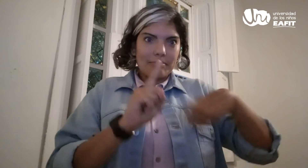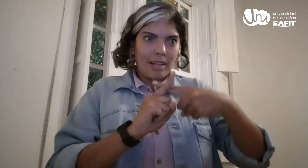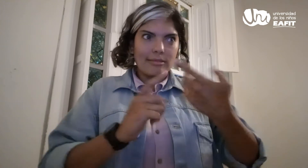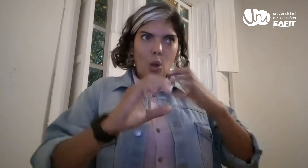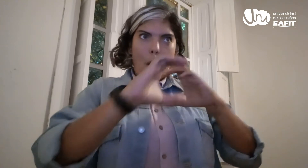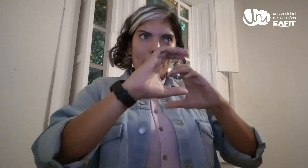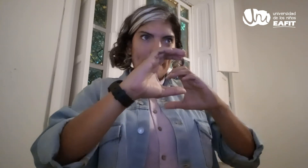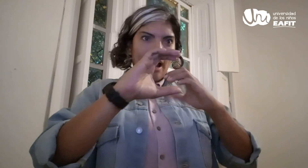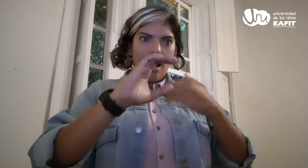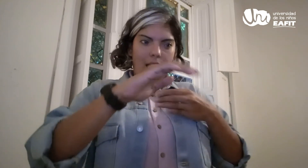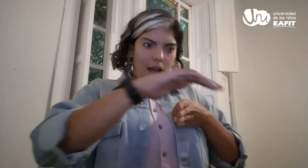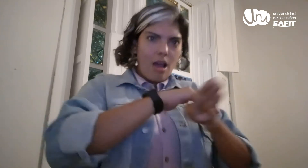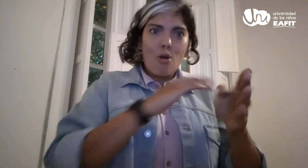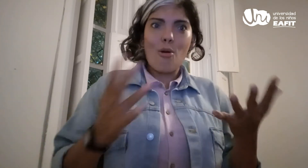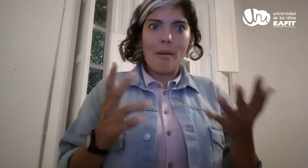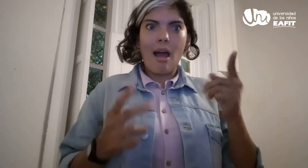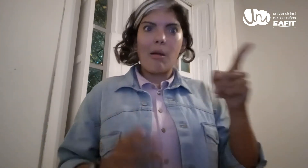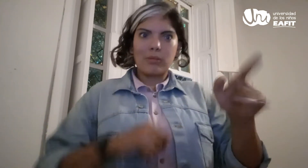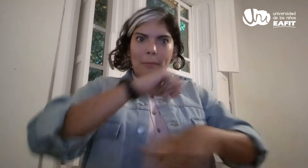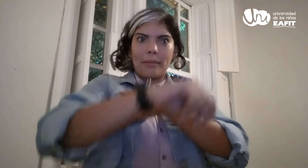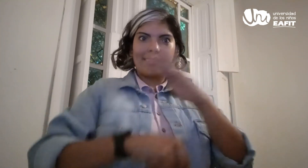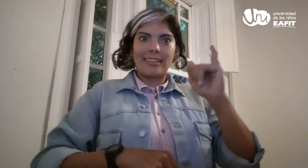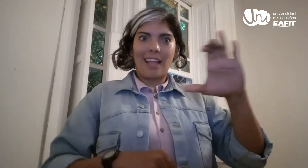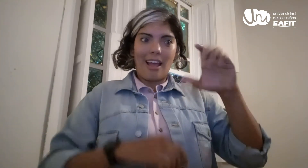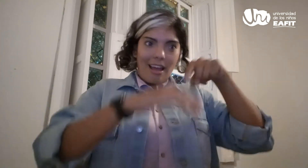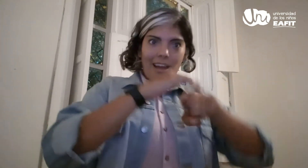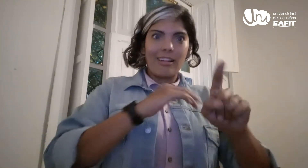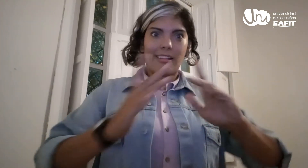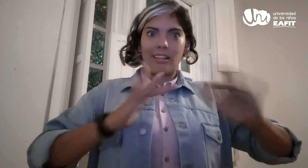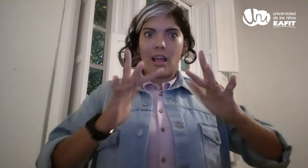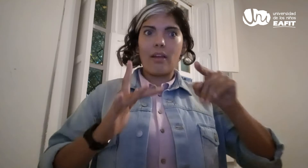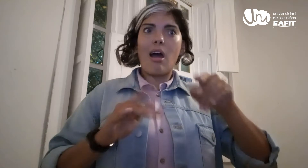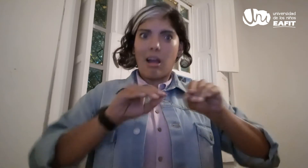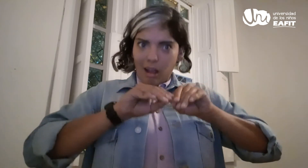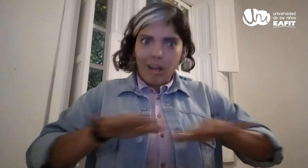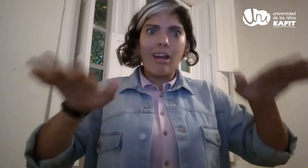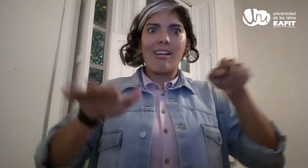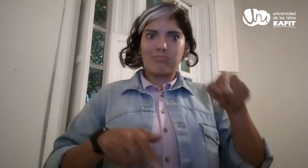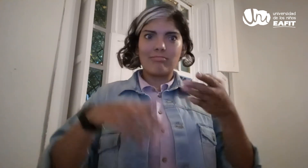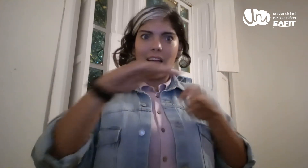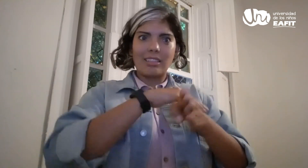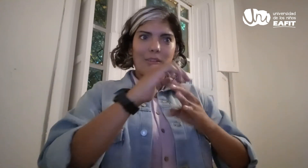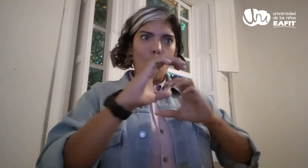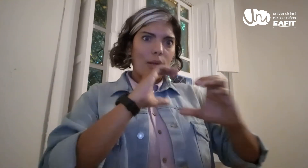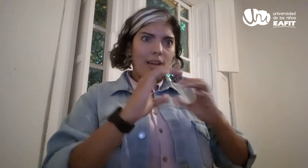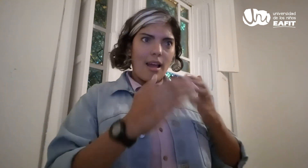con el servicio de interpretación gratuito brindado por el Centro de Relevo, donde contamos con accesibilidad comunicativa a través de llamadas,